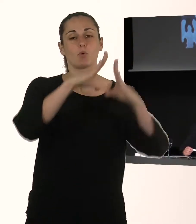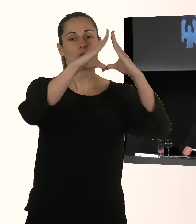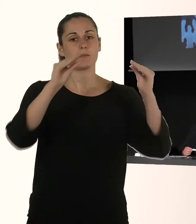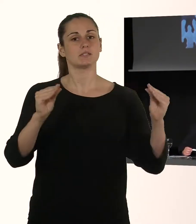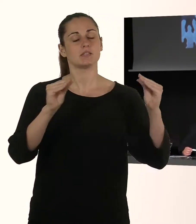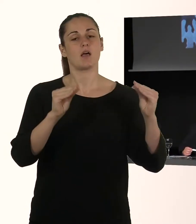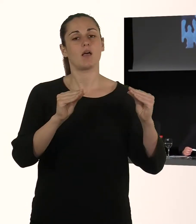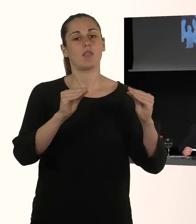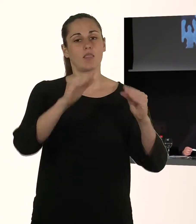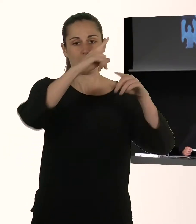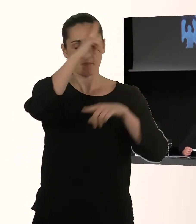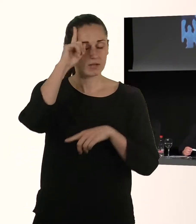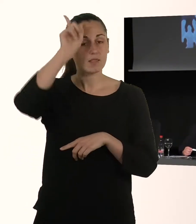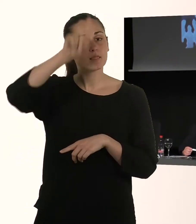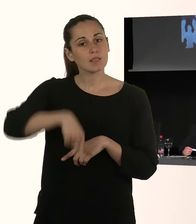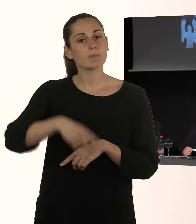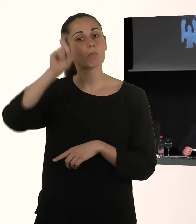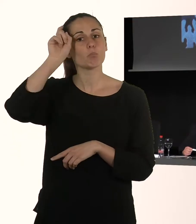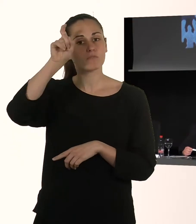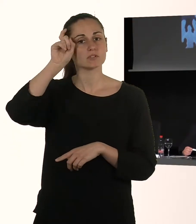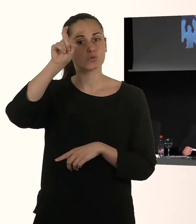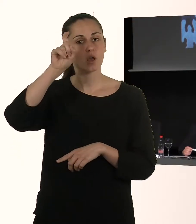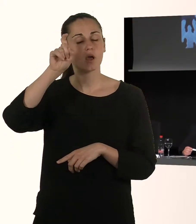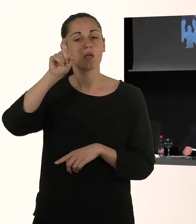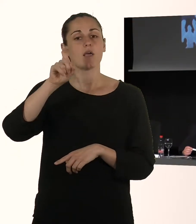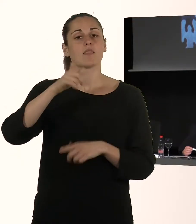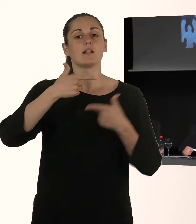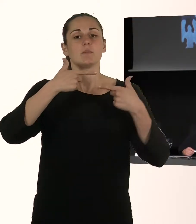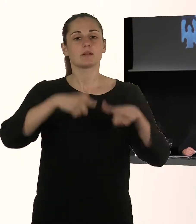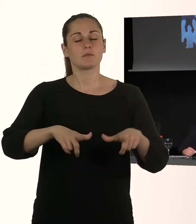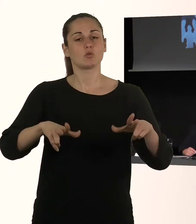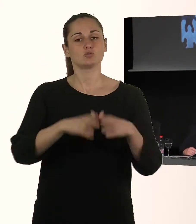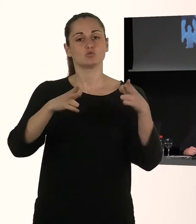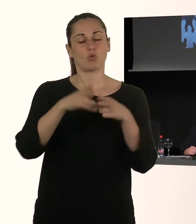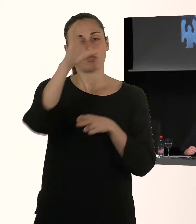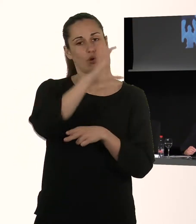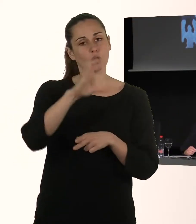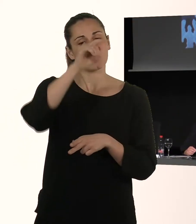Es profesora titular del Departamento de Sociología de la Universidad de Valencia.